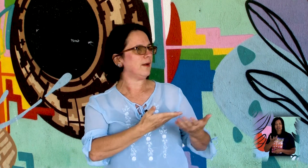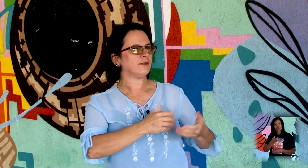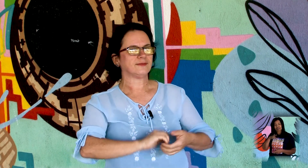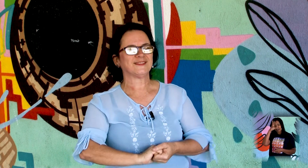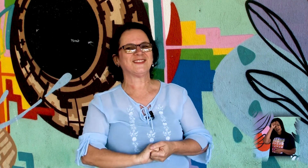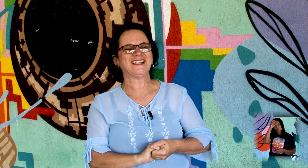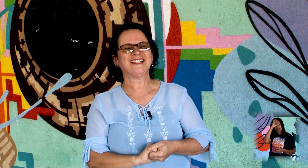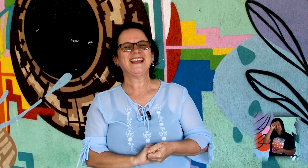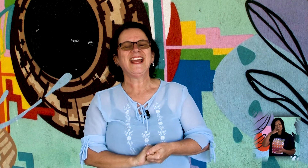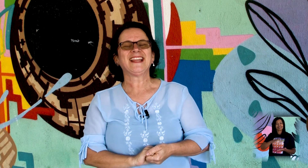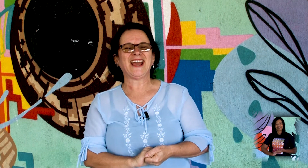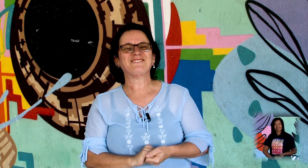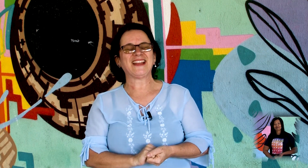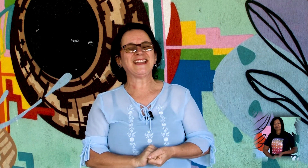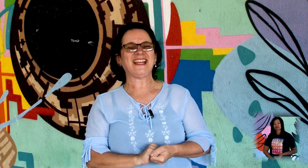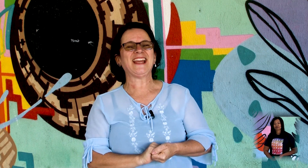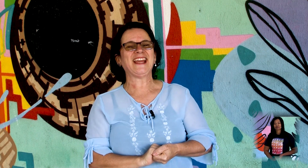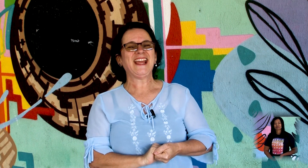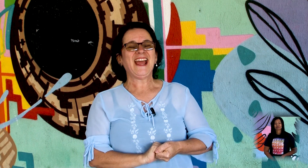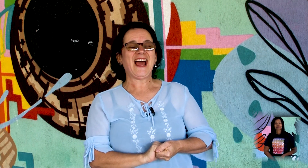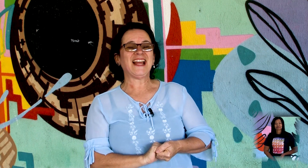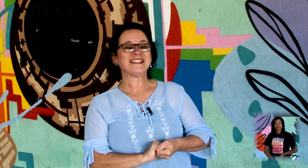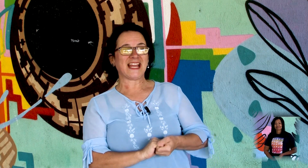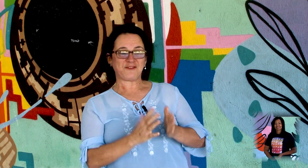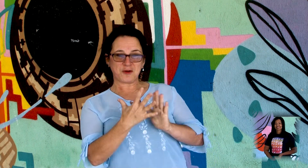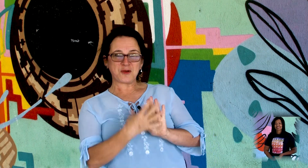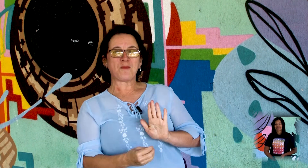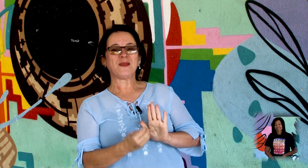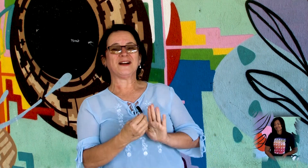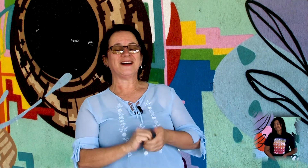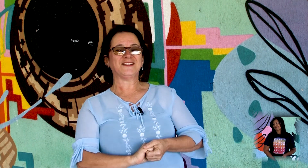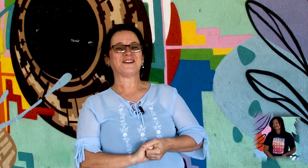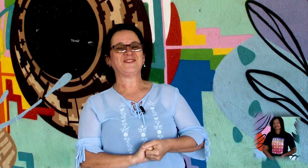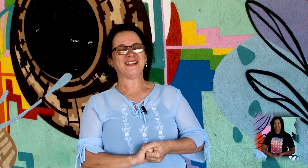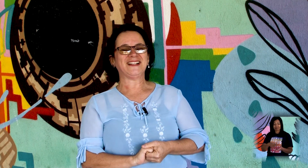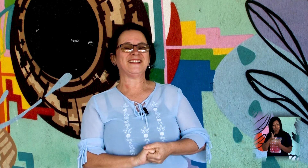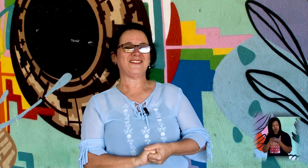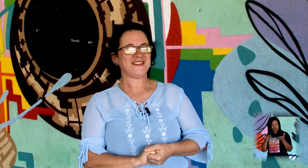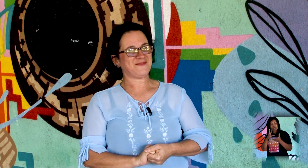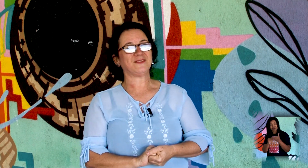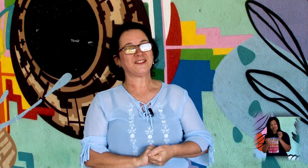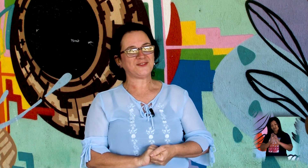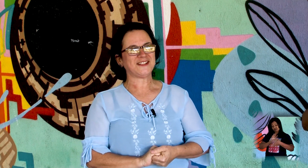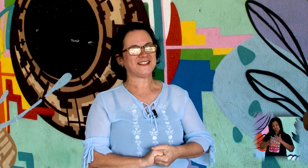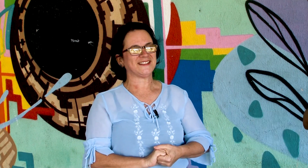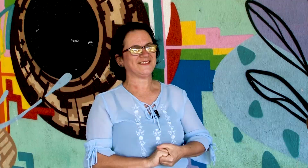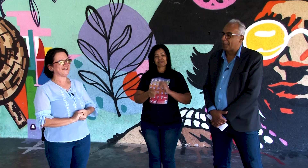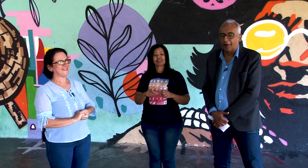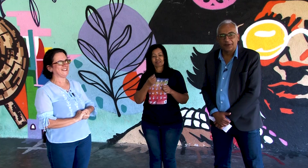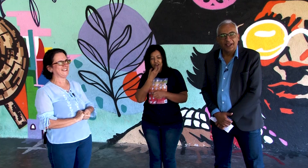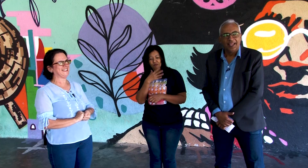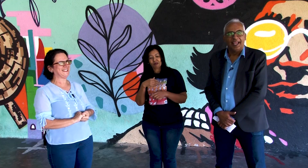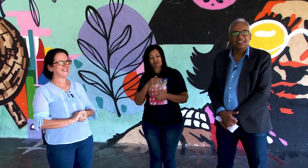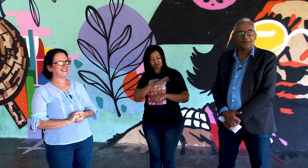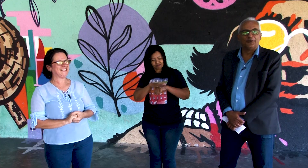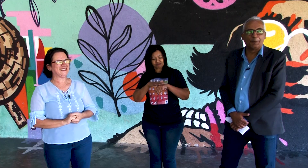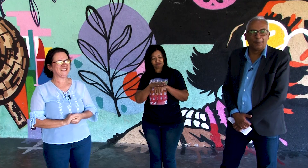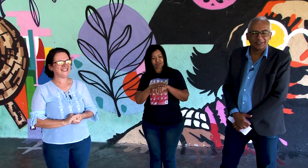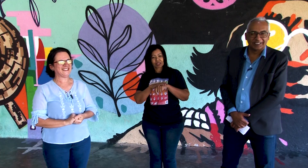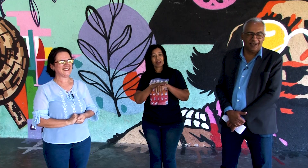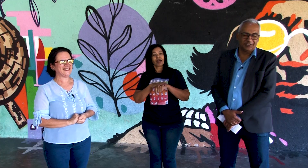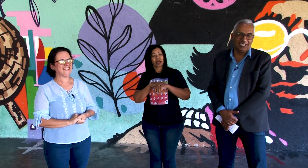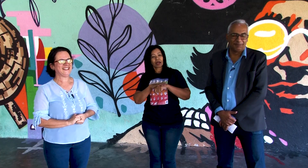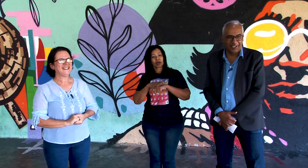aprender. Olha lá. Quer aprender. Aí eles ficam me copiando, né? Vai ser muito divertido, viu? Isso